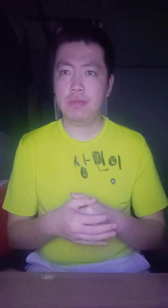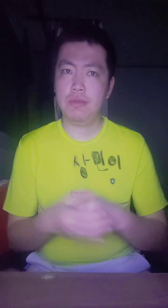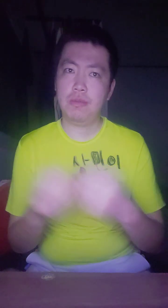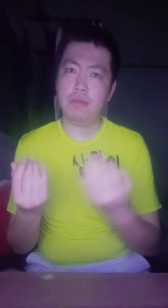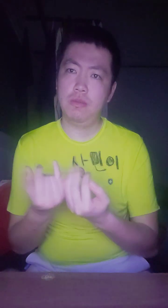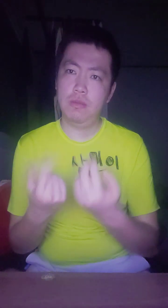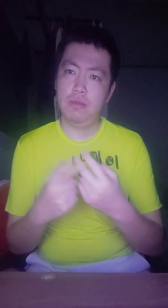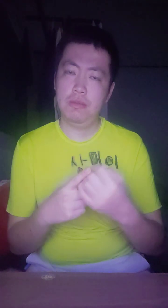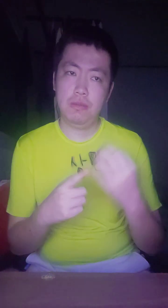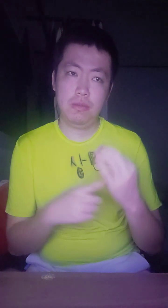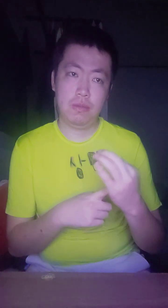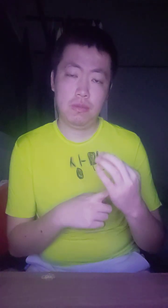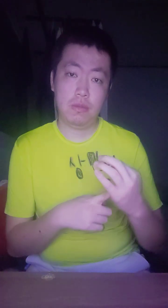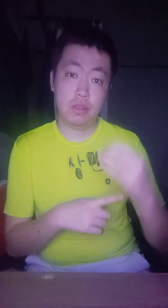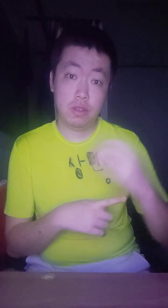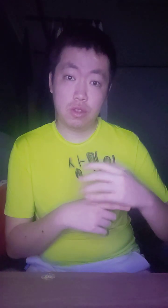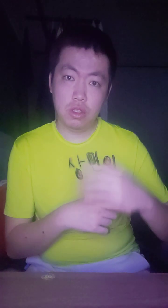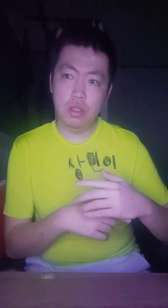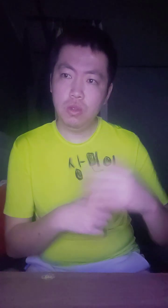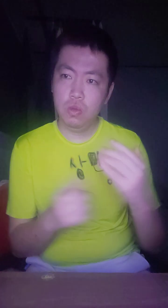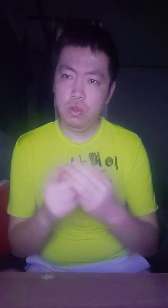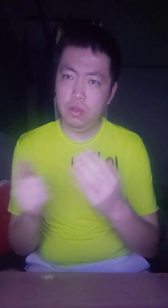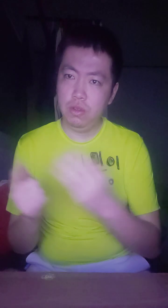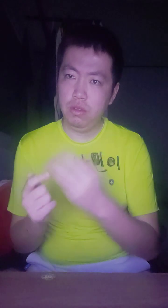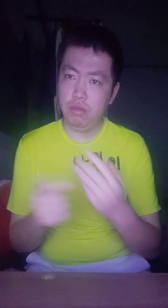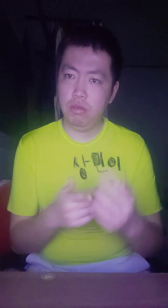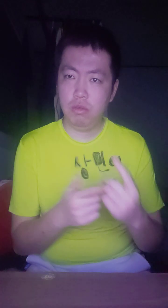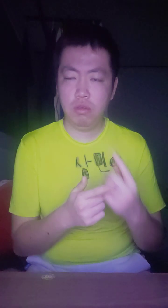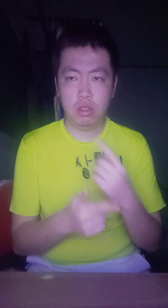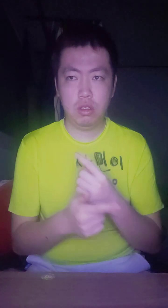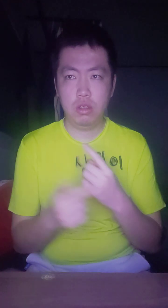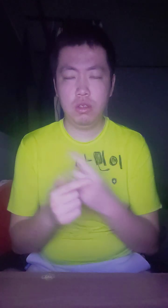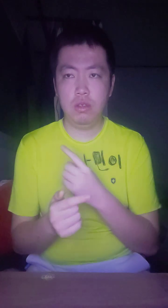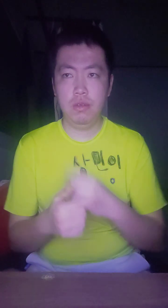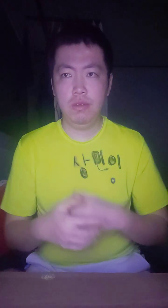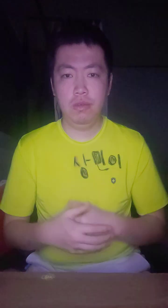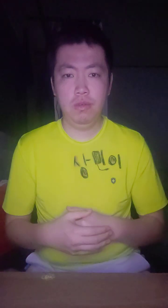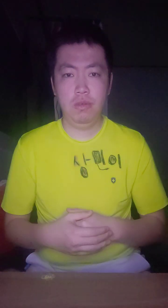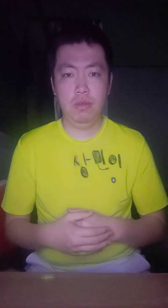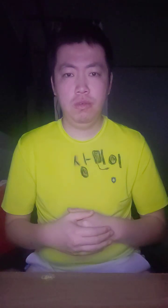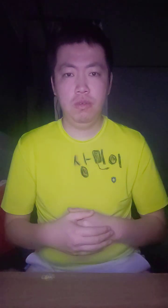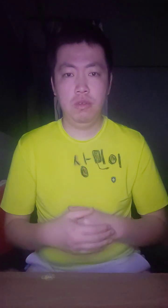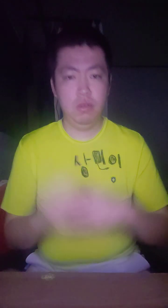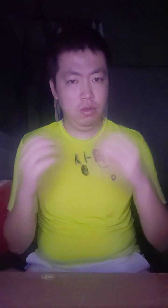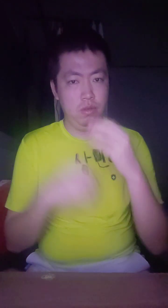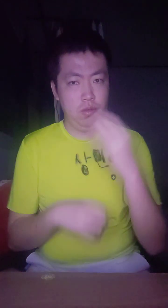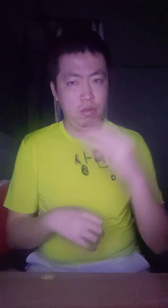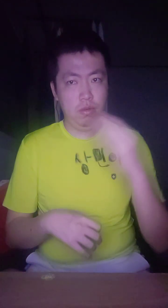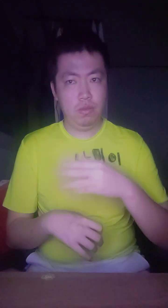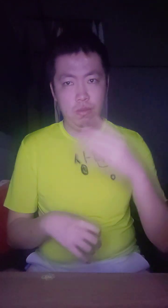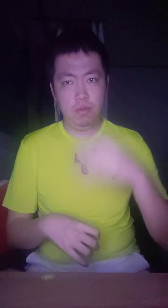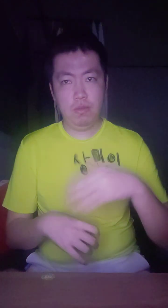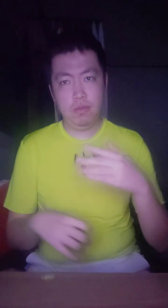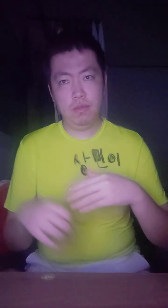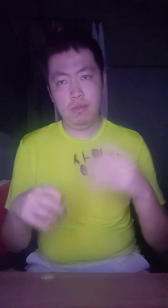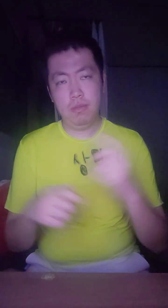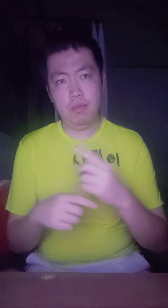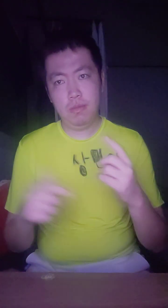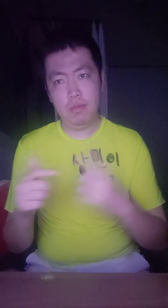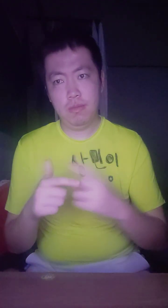2018년도 린처 사건으로 그거를 이용한 건지 잘해준 것밖에 없습니다. 유족들은 최근 검찰에 재조사를 해달라며 항고장을